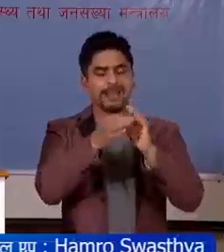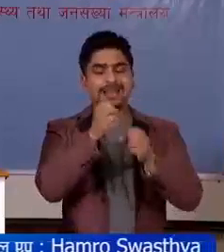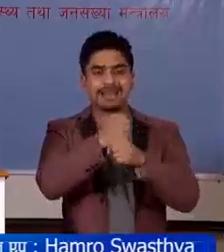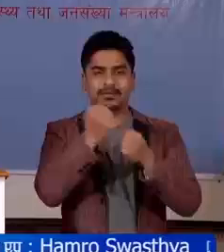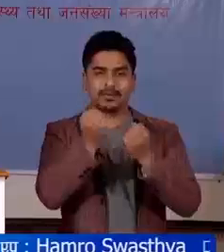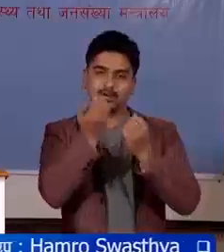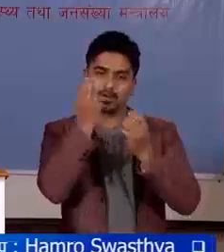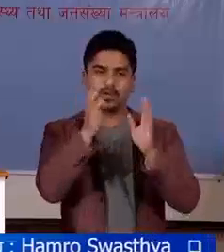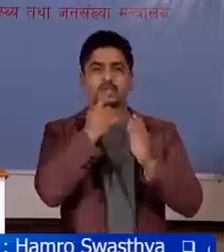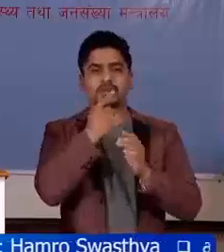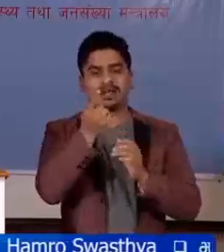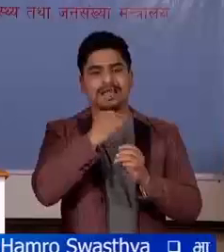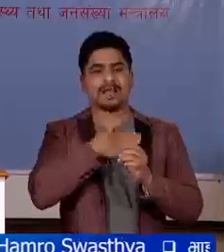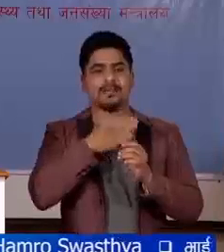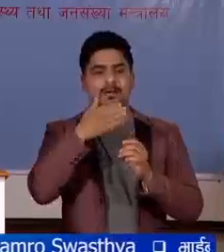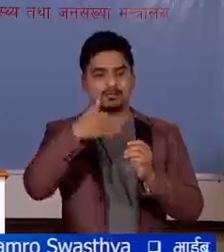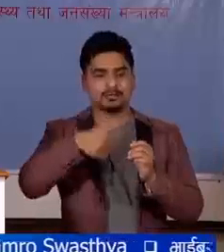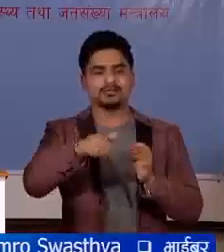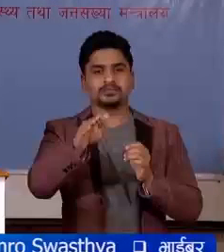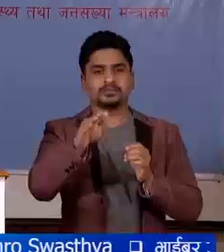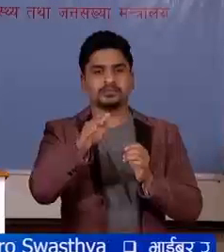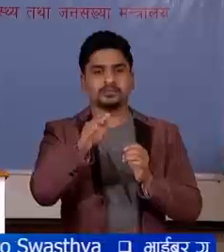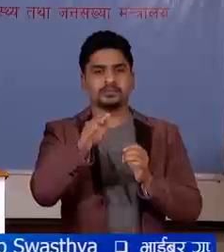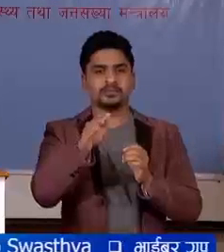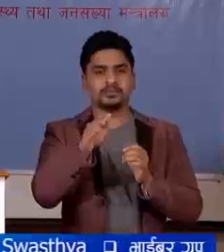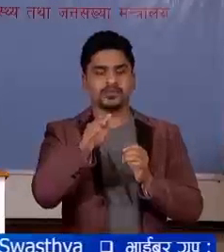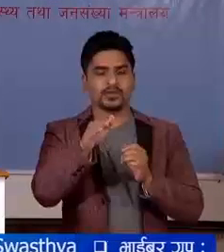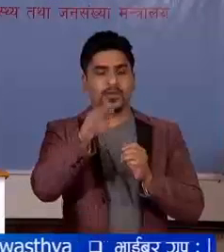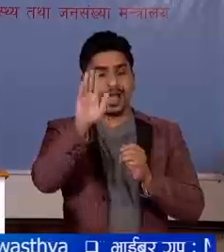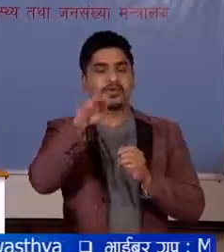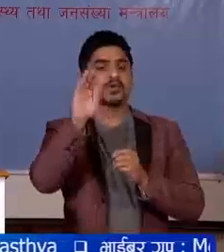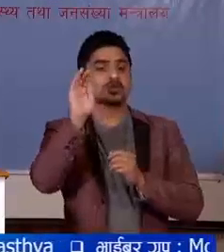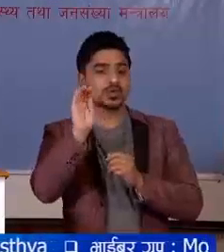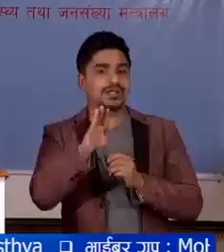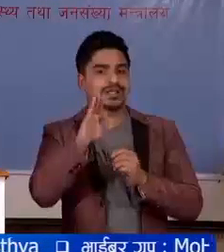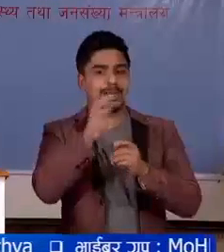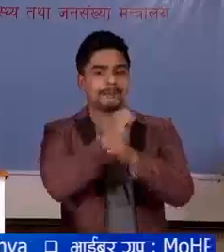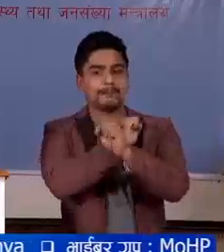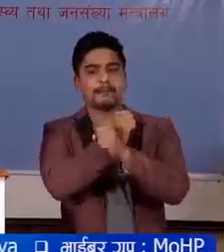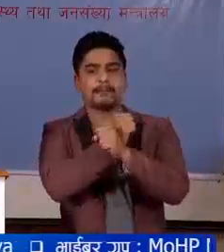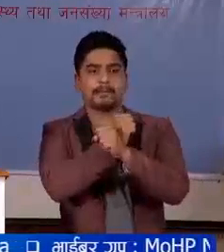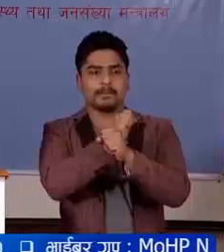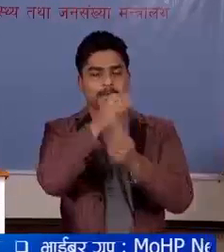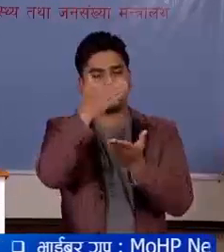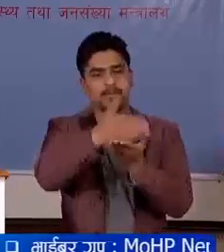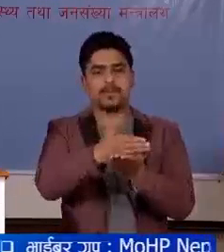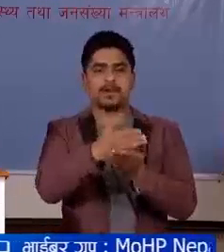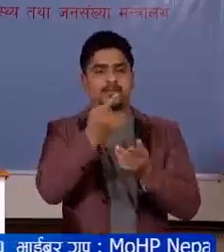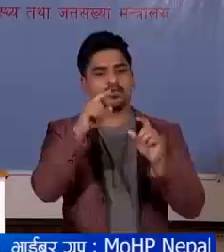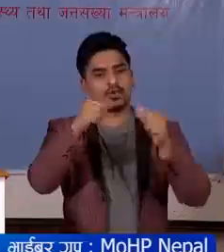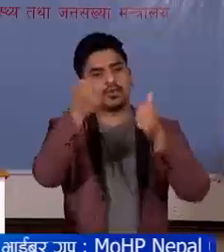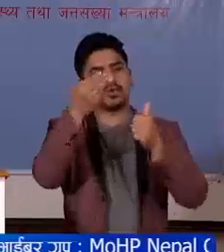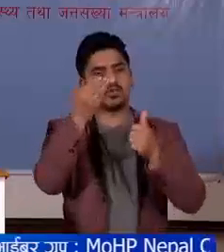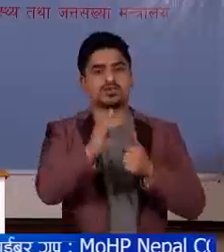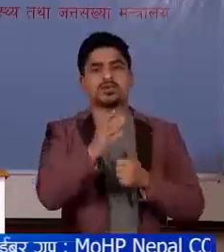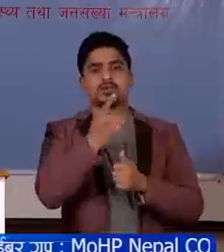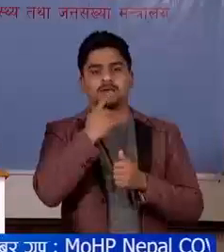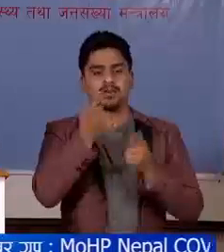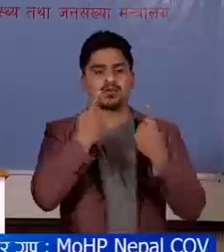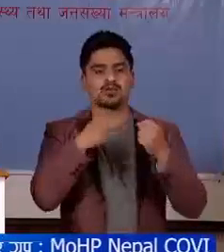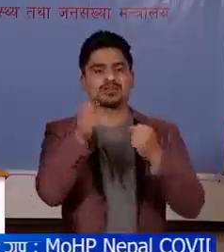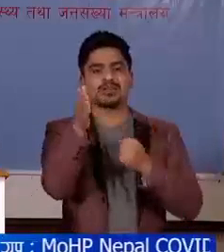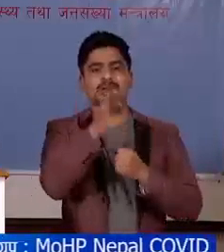काम गरे ऊऽवने आमरो यो आउध हिने गरे को आउनस्वक्ने सबनक्रमन गर्णाई रोकनायमी सफल होने शवत वने